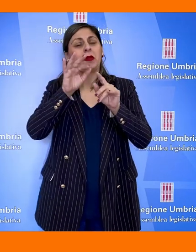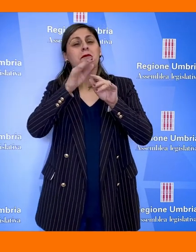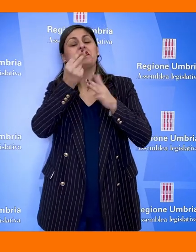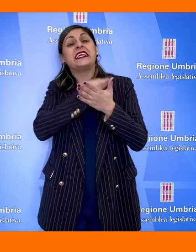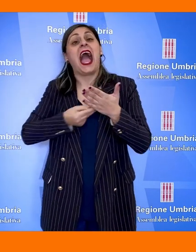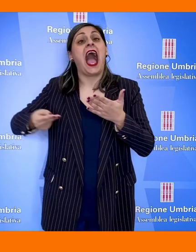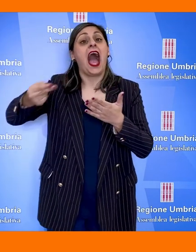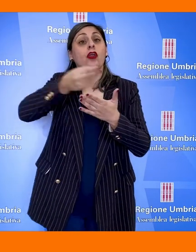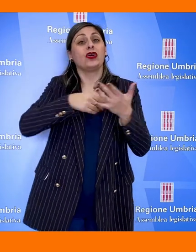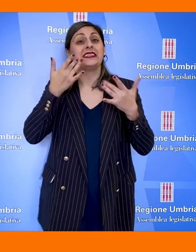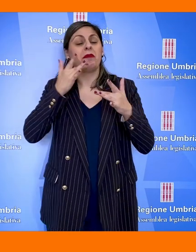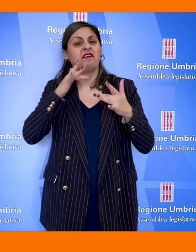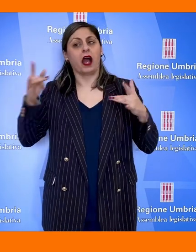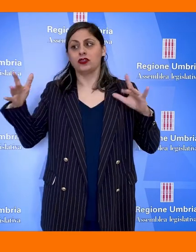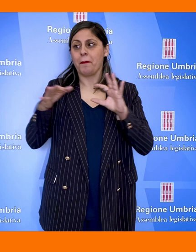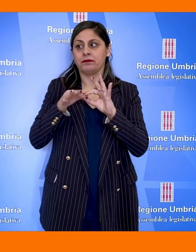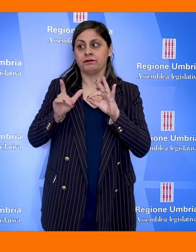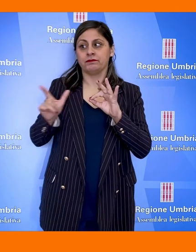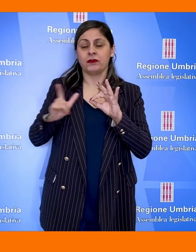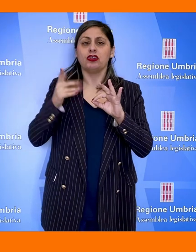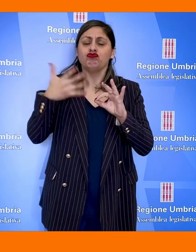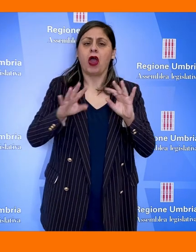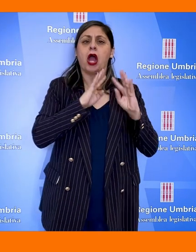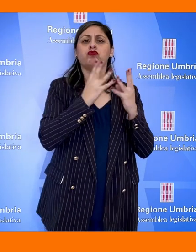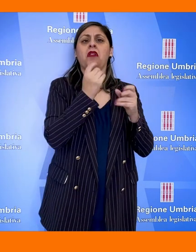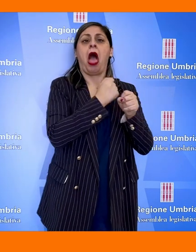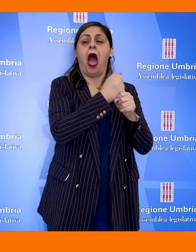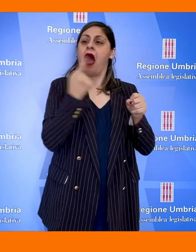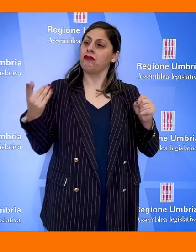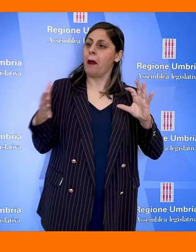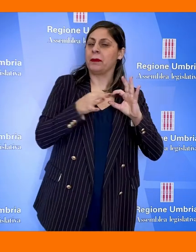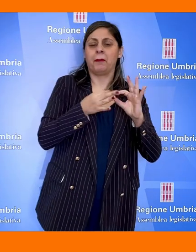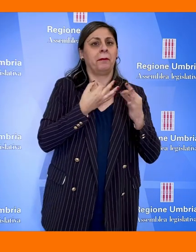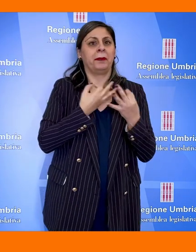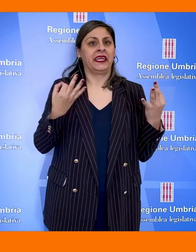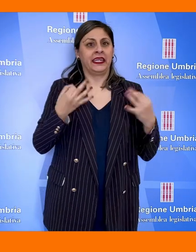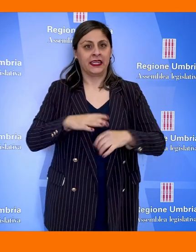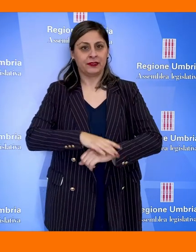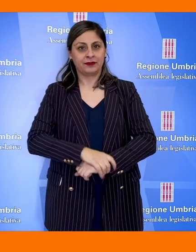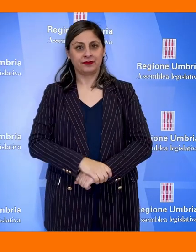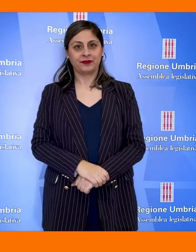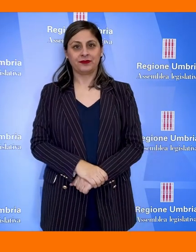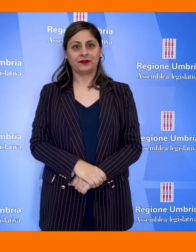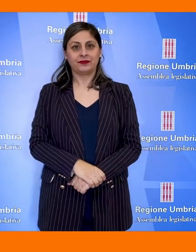con un più ampio piano di semplificazione su cui sta lavorando la Giunta regionale.